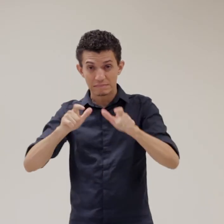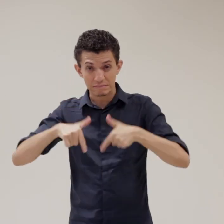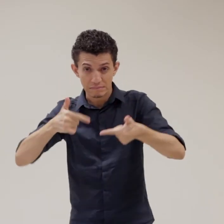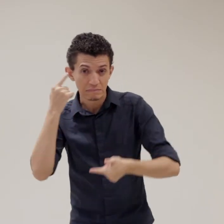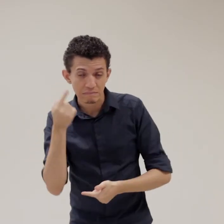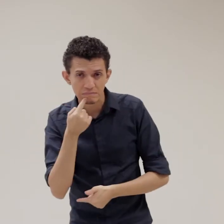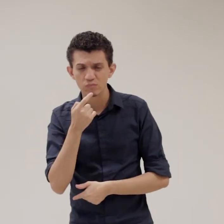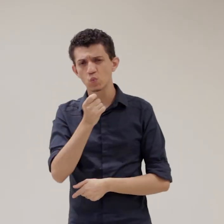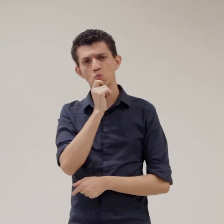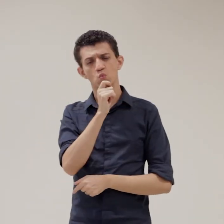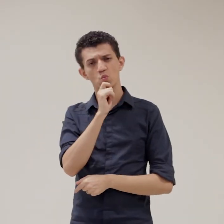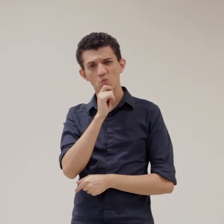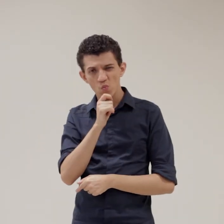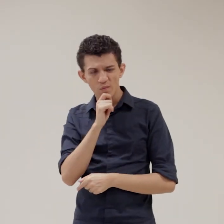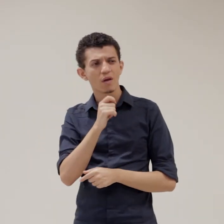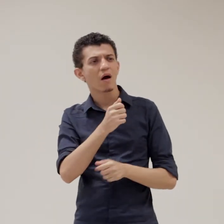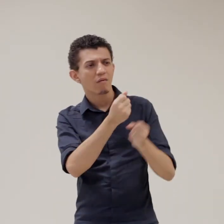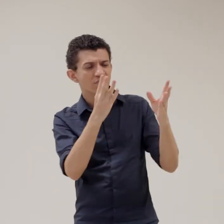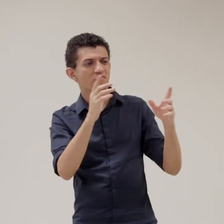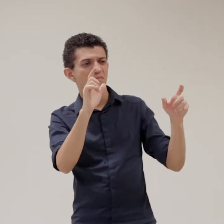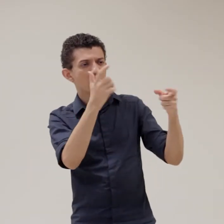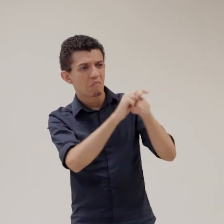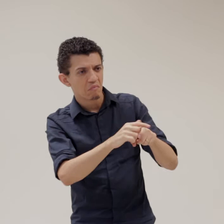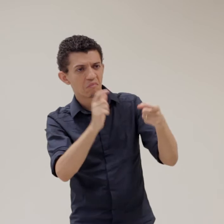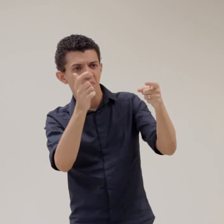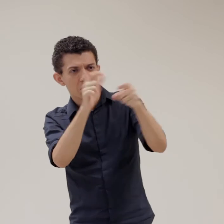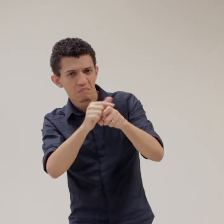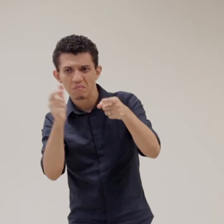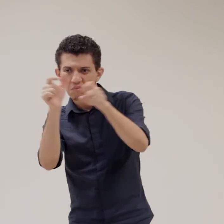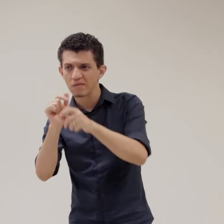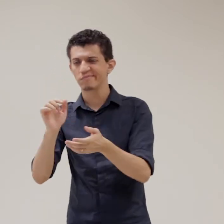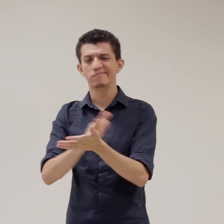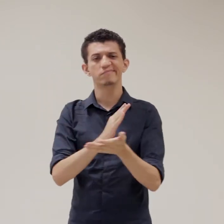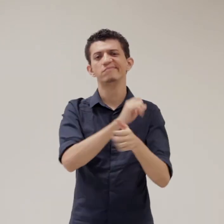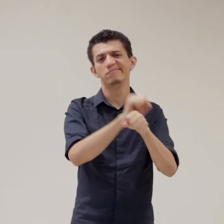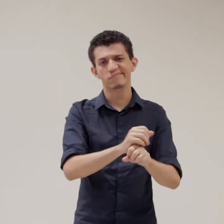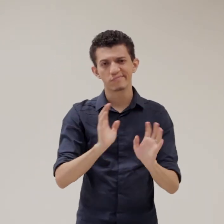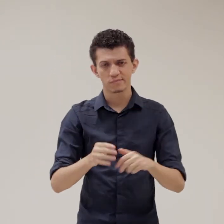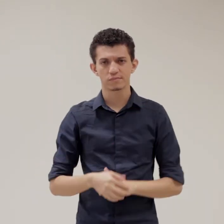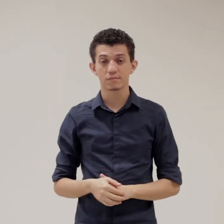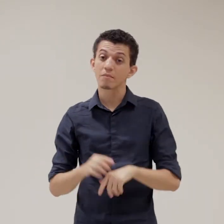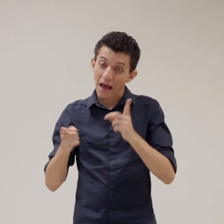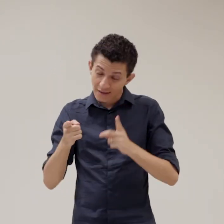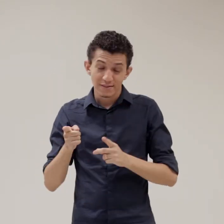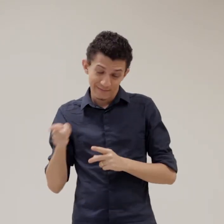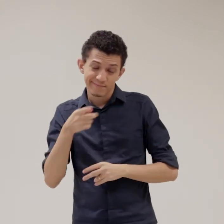pessoalmente. Os intérpretes têm migrado para a profissionalização do seu trabalho, uma vez que a remuneração tem sido razoavelmente